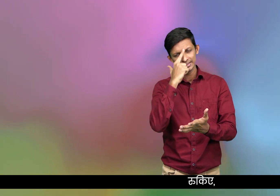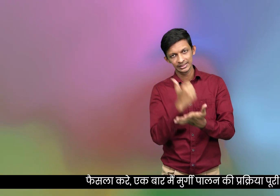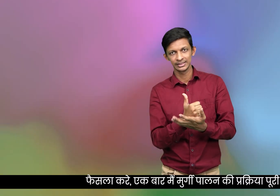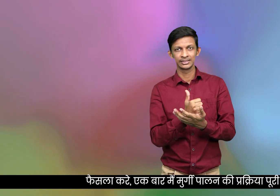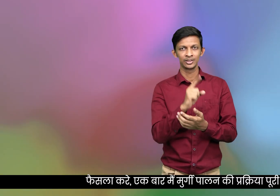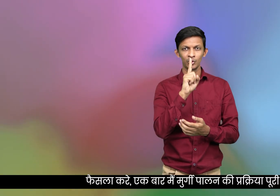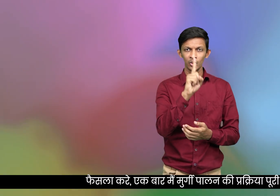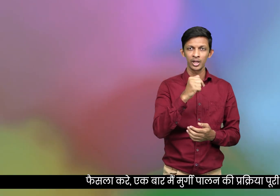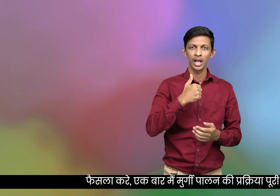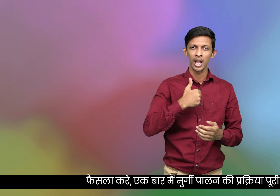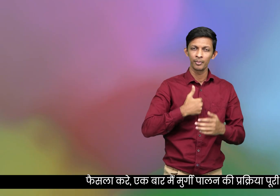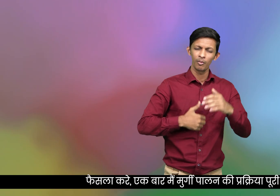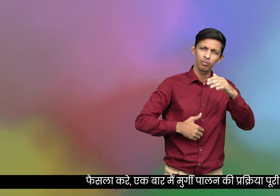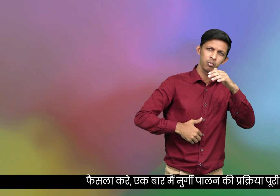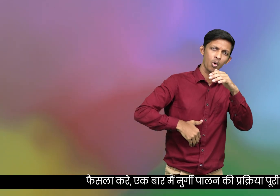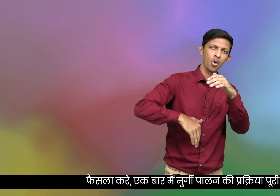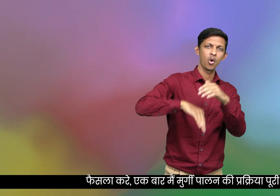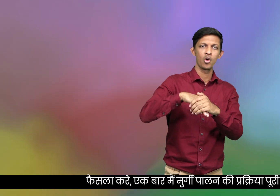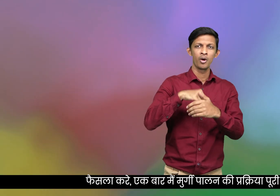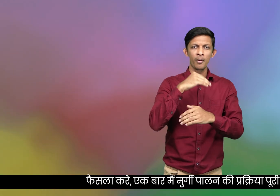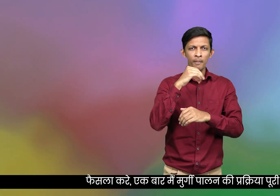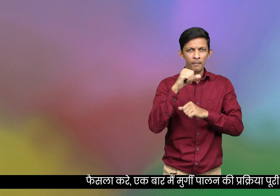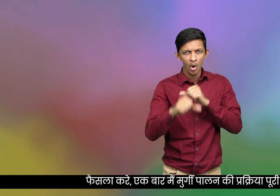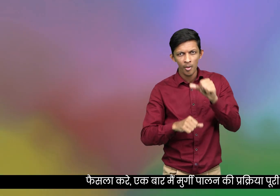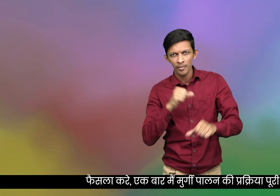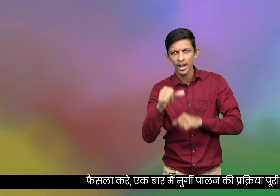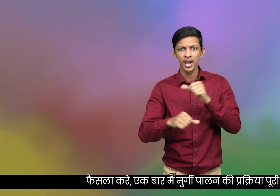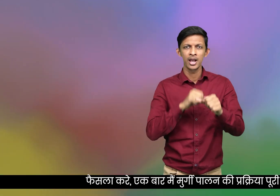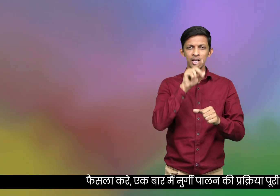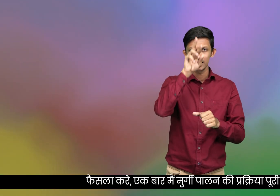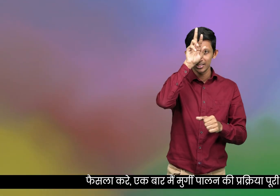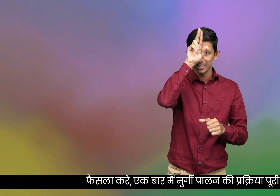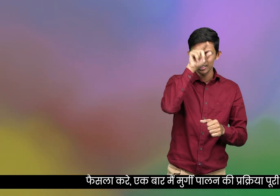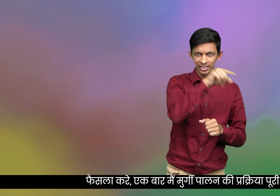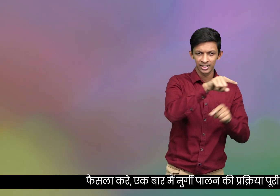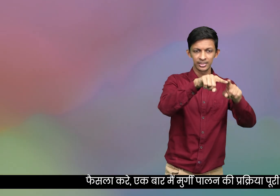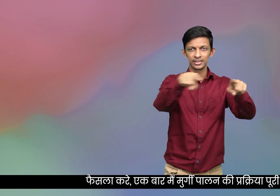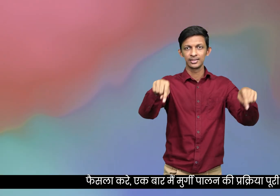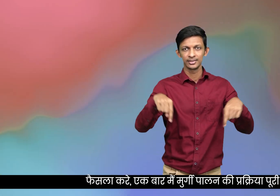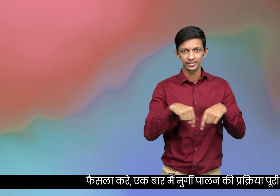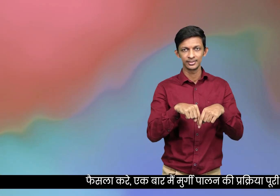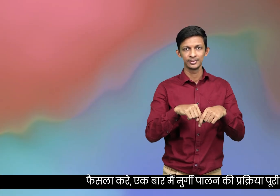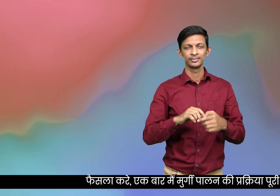फैसला करें। एक बार मैं मुर्गी पालन की प्रक्रिया पूरी कर ही लूं।